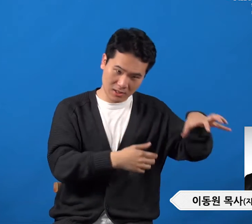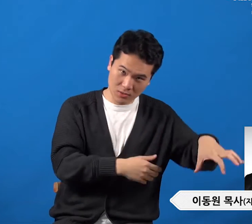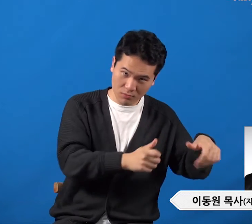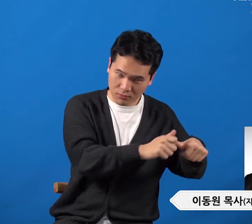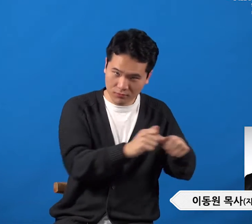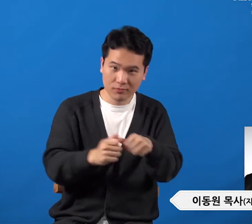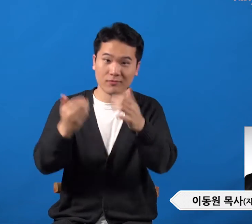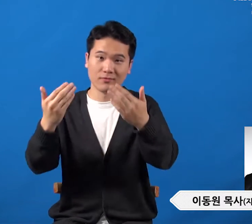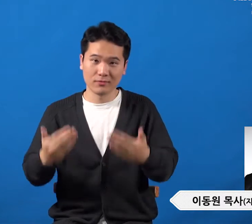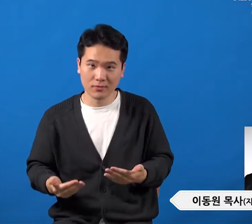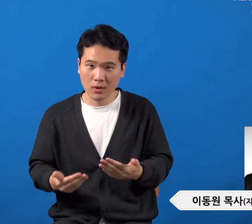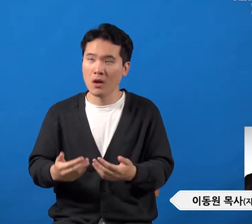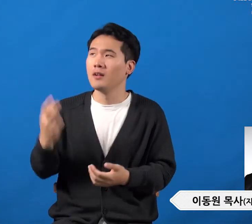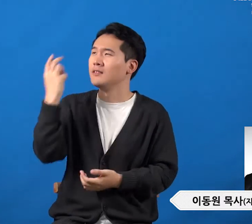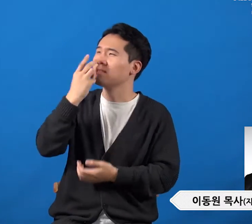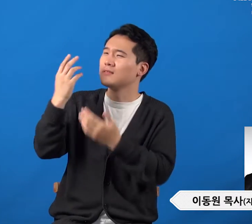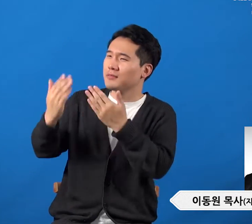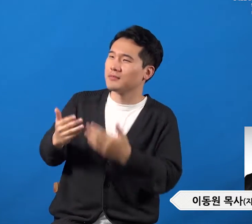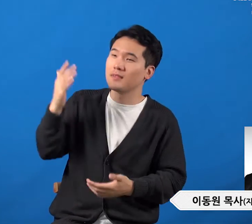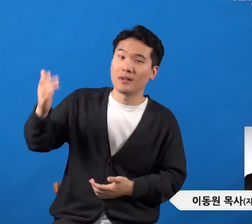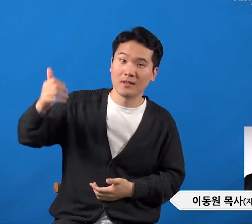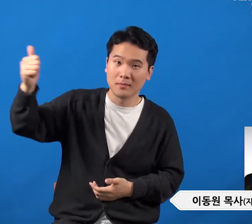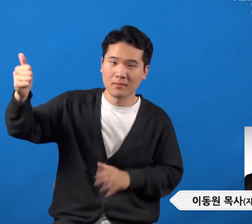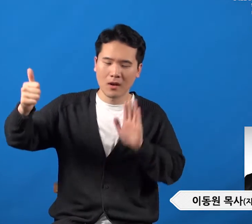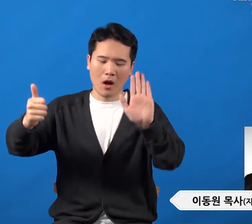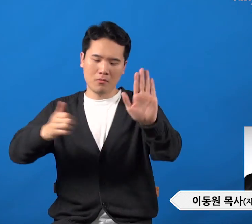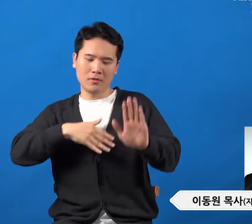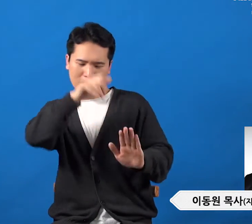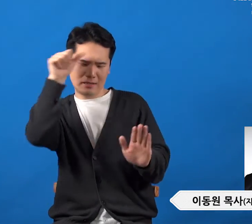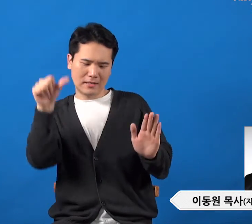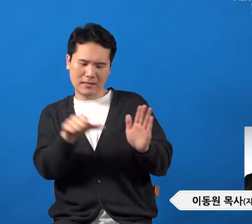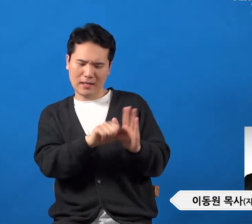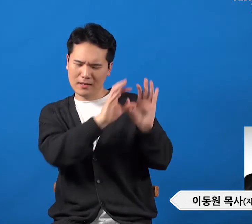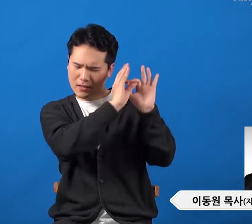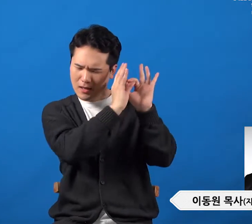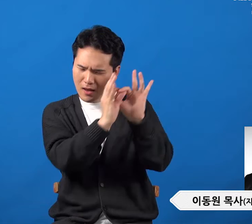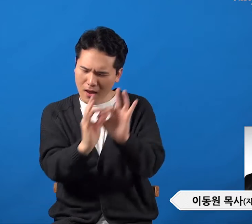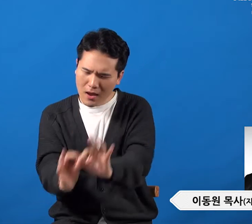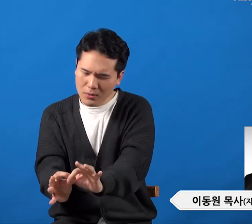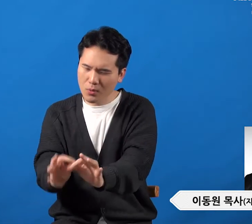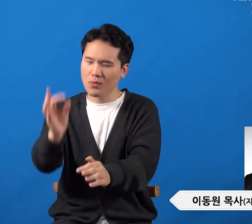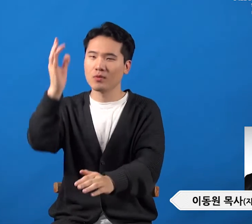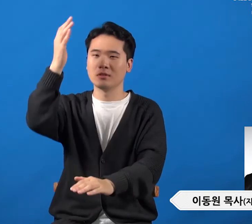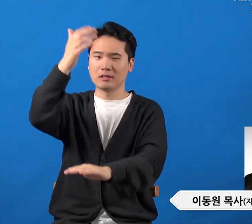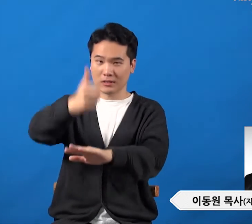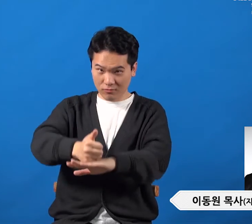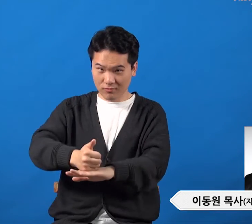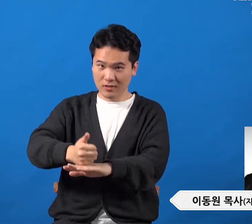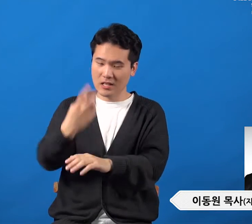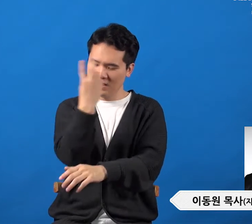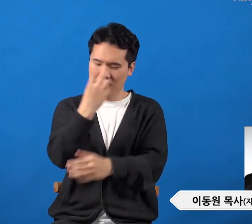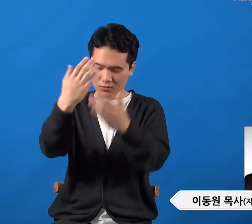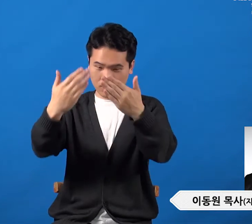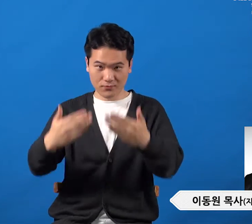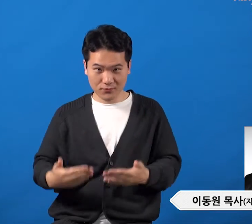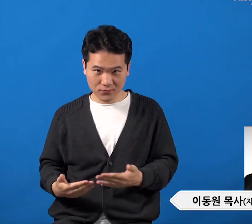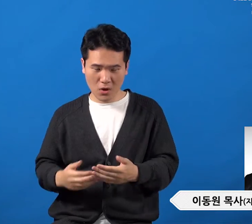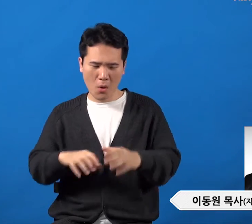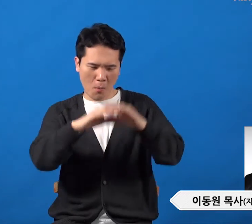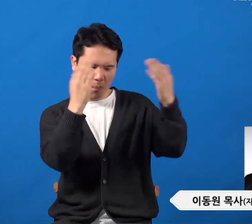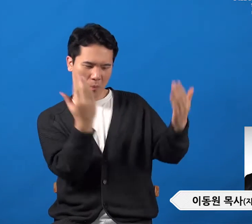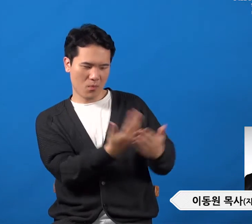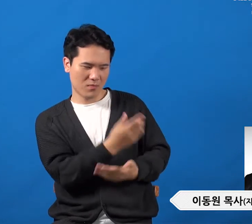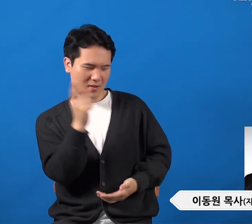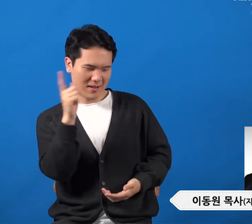나를 건져내시고 지켜주신 하나님이 앞으로 남은 내 인생의 여정도 끝까지 지켜주셔서